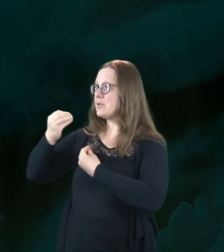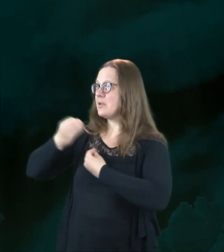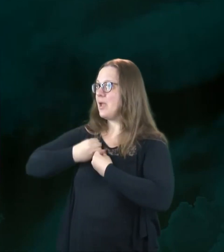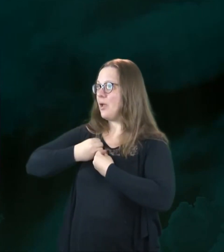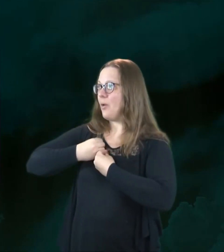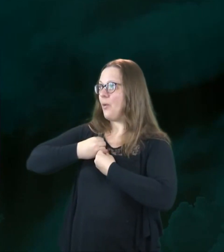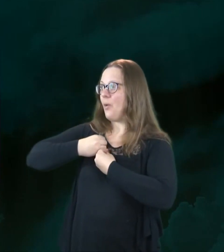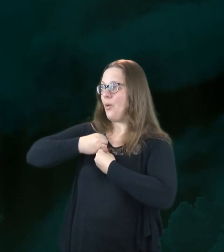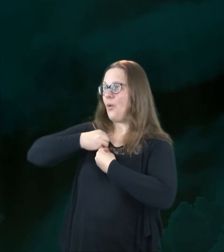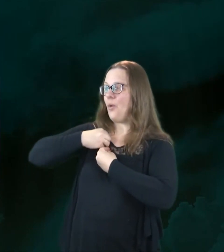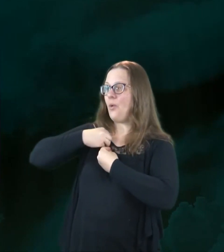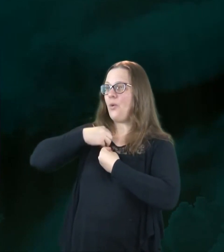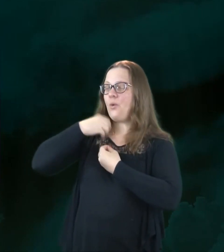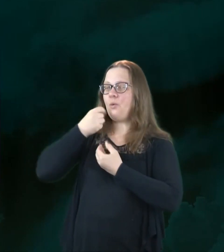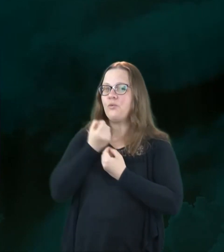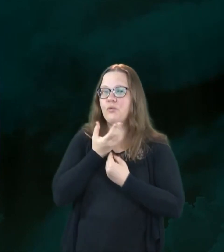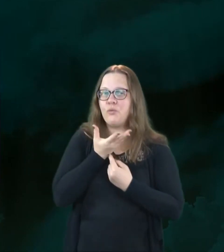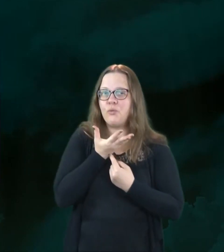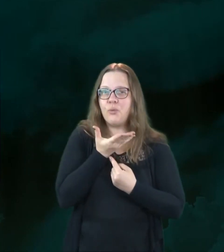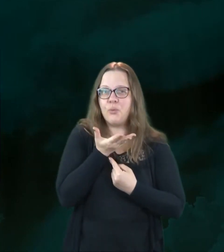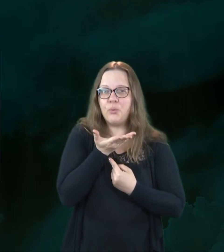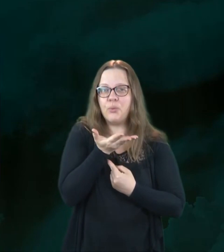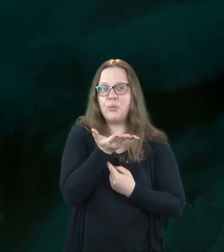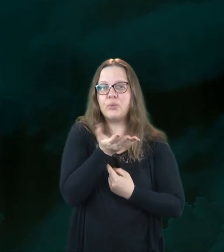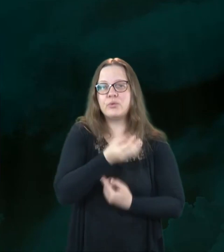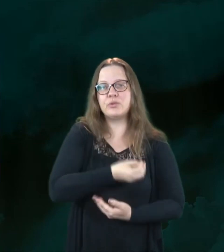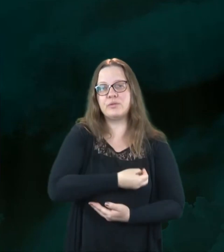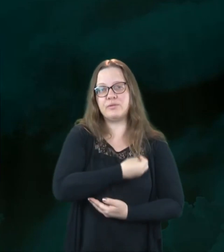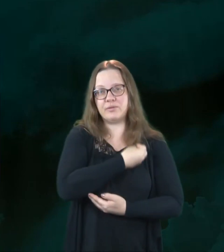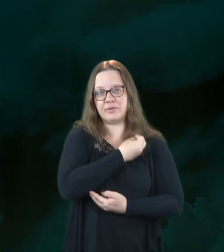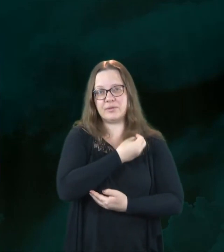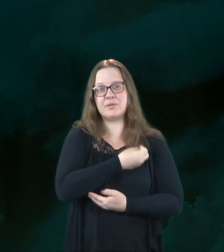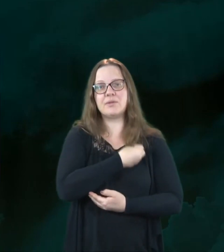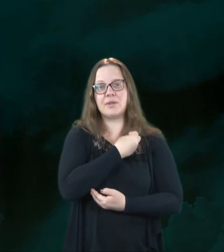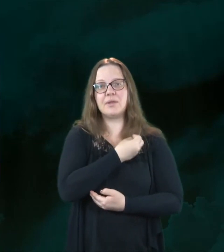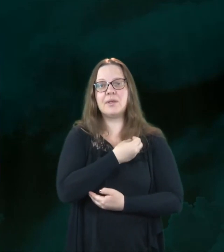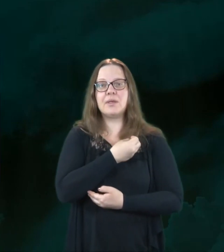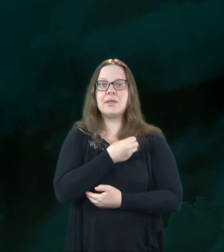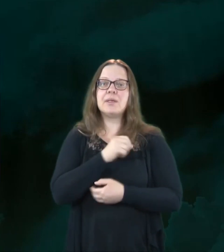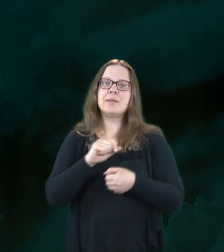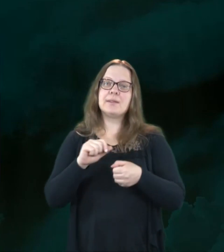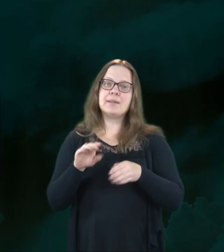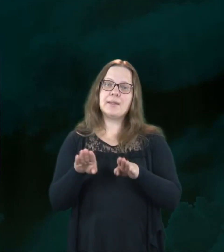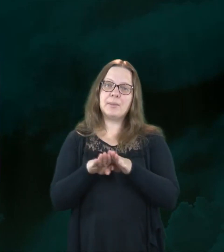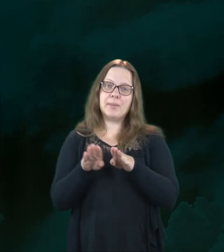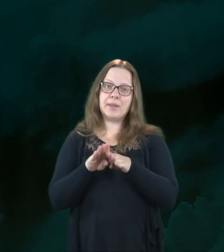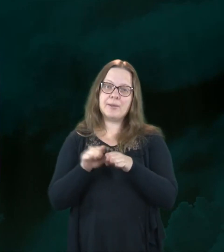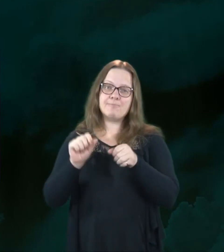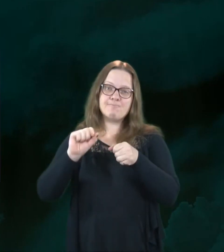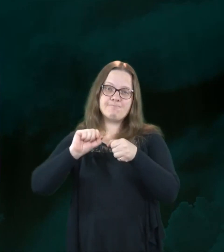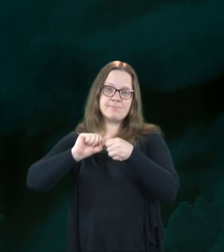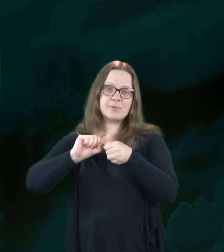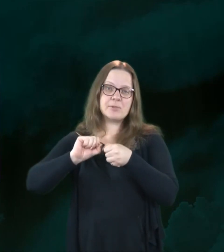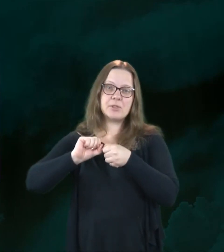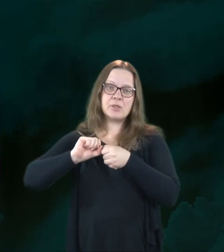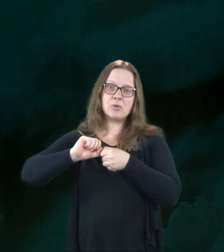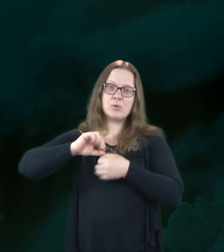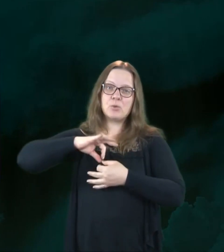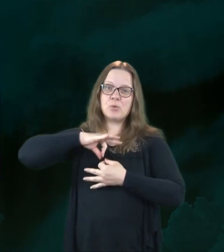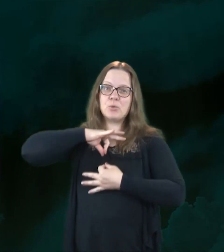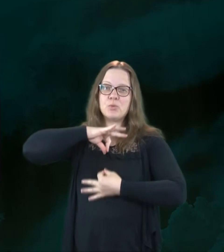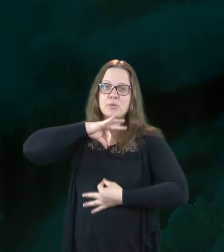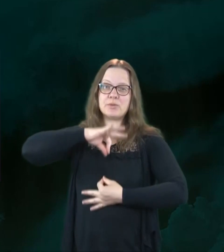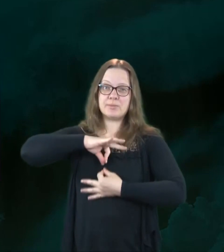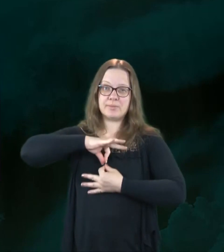Deus com toda a sua grandeza, Ele fez o espírito do homem. Por quê? Aí o espírito do homem foi